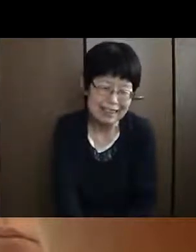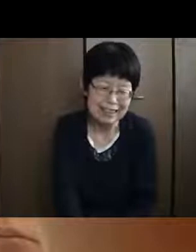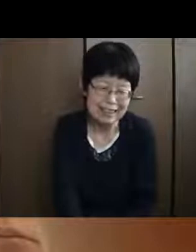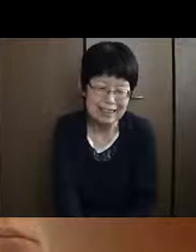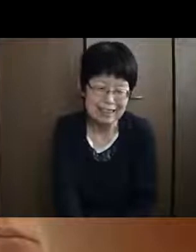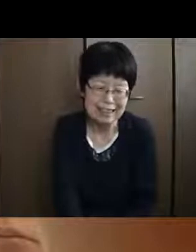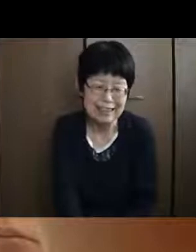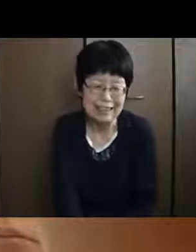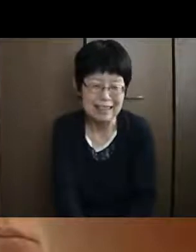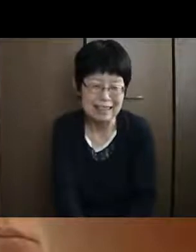、どうでしょうね。